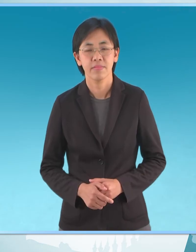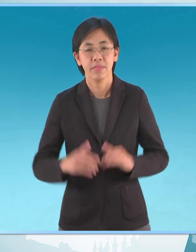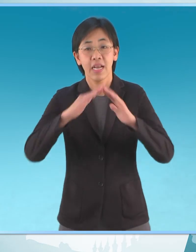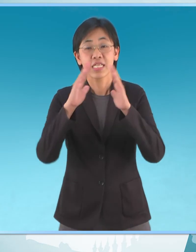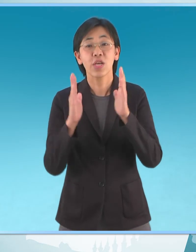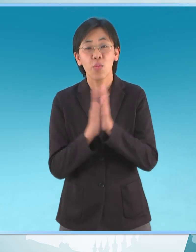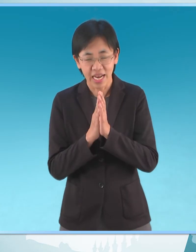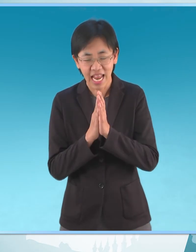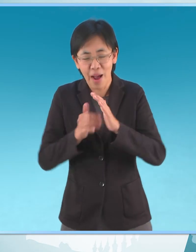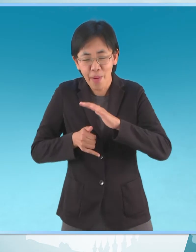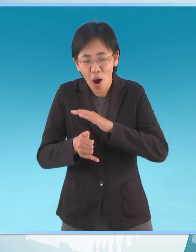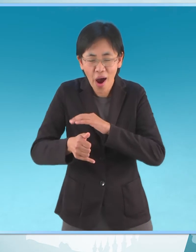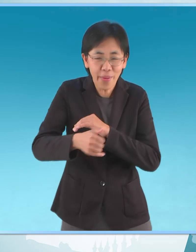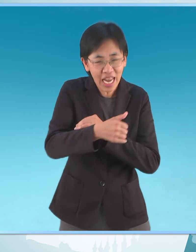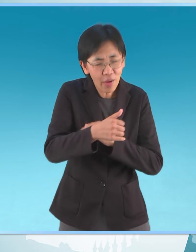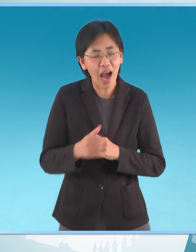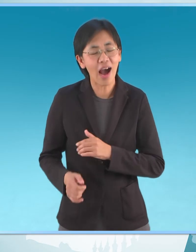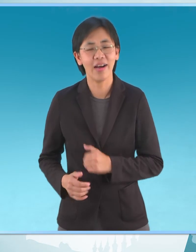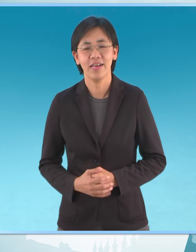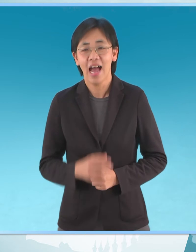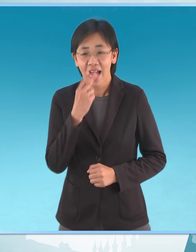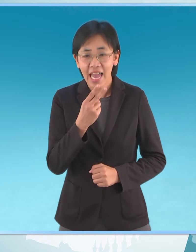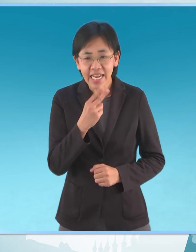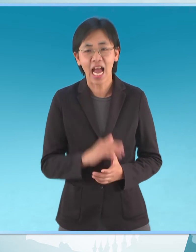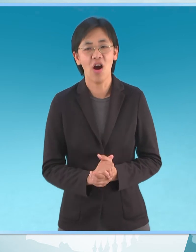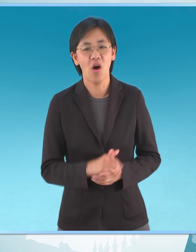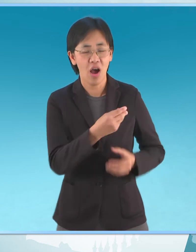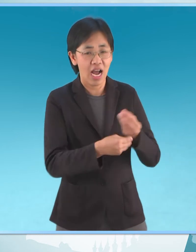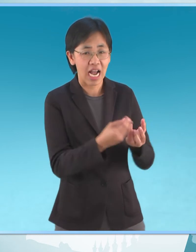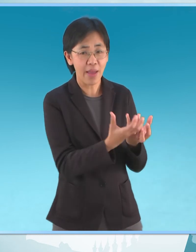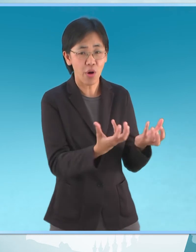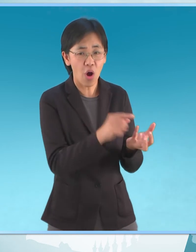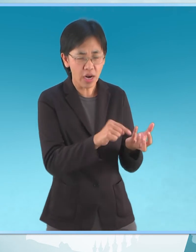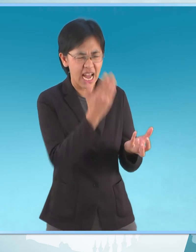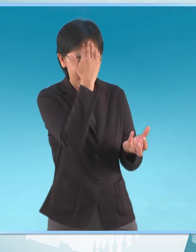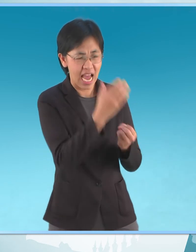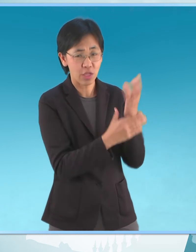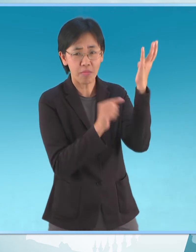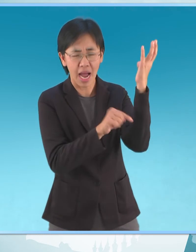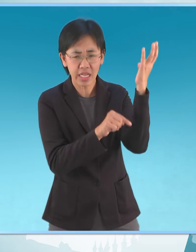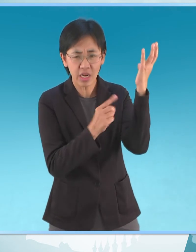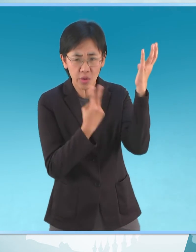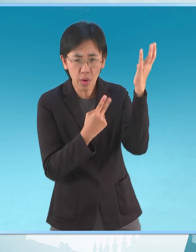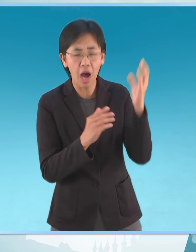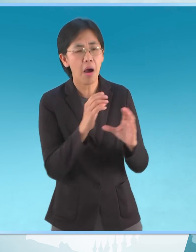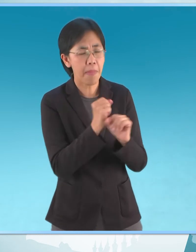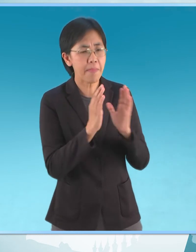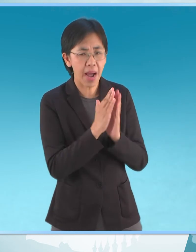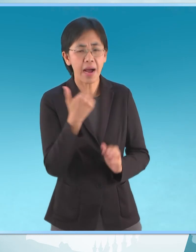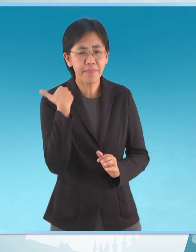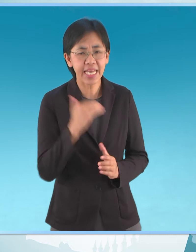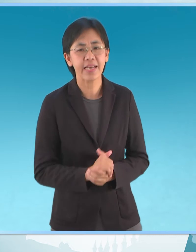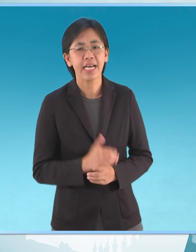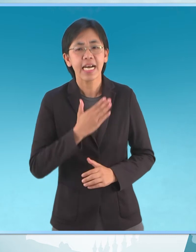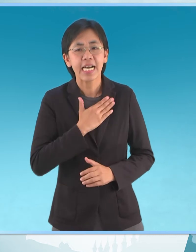ทันทีที่เลี้ยวออกจากวัดผมก็สะดุดตากับโต๊ะขายเครื่องบูชาหน้าต้นไม้ใหญ่ที่ดูเหมือนว่าจะมีพระพุทธรูปอยู่เลยตั